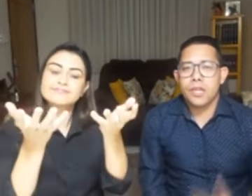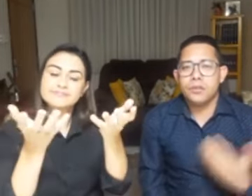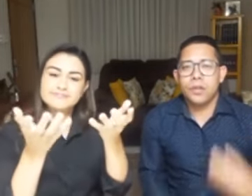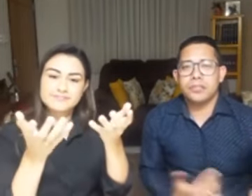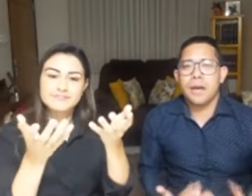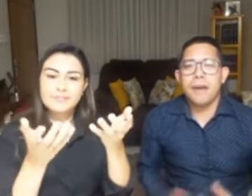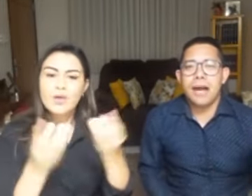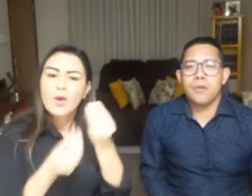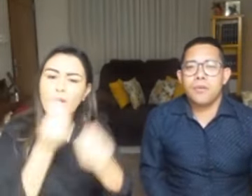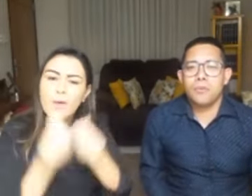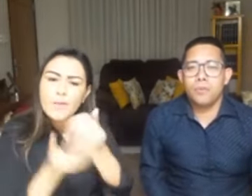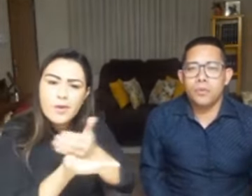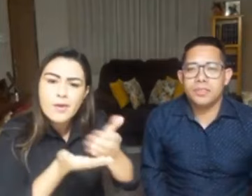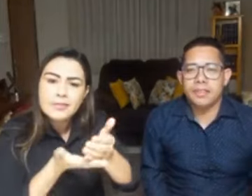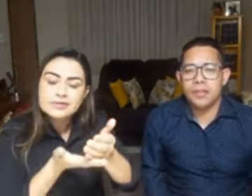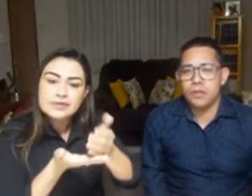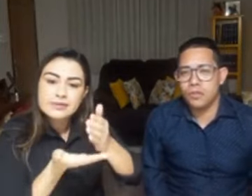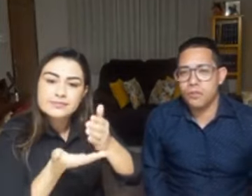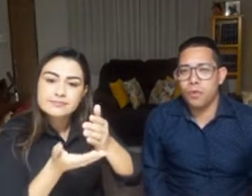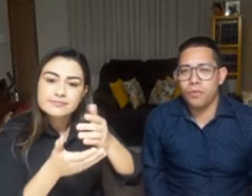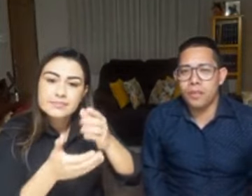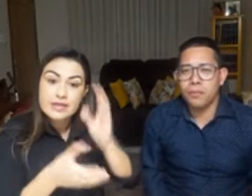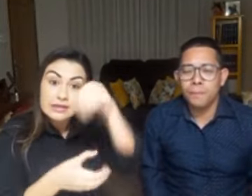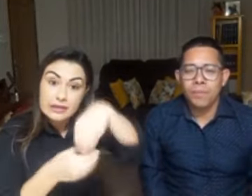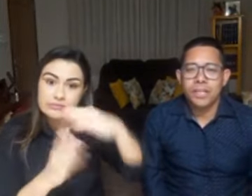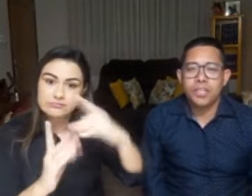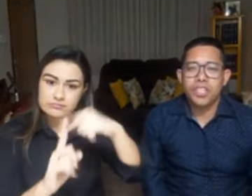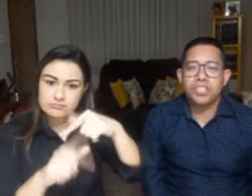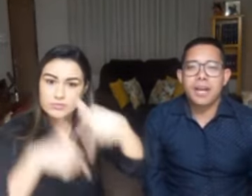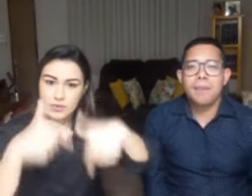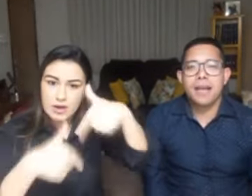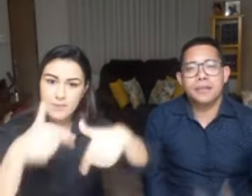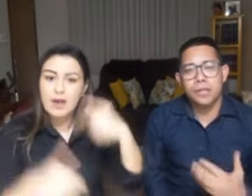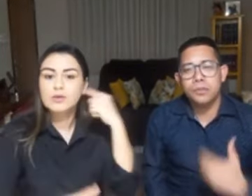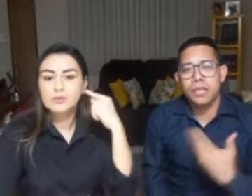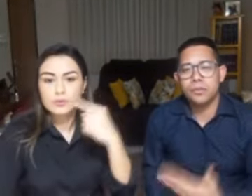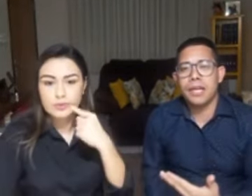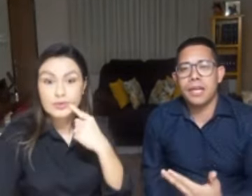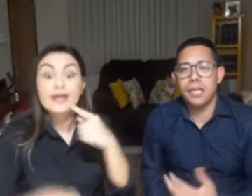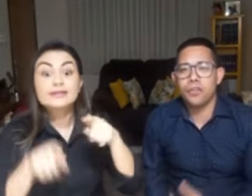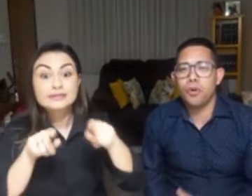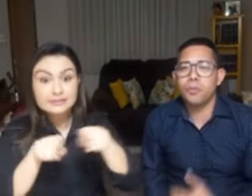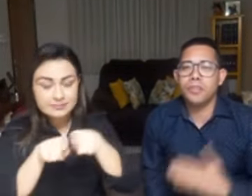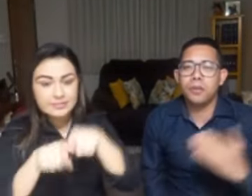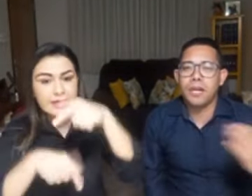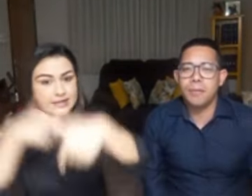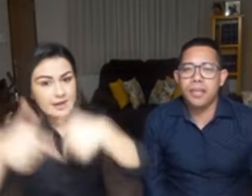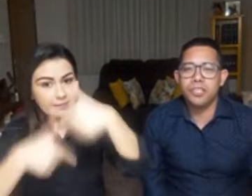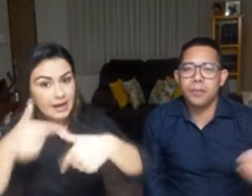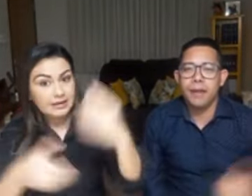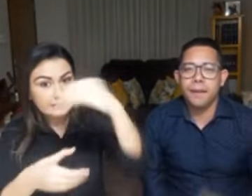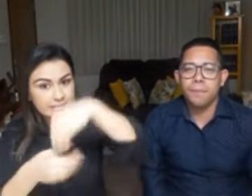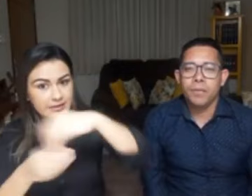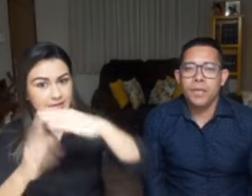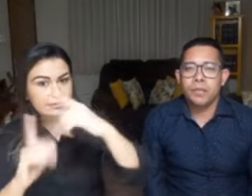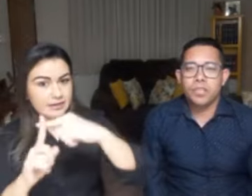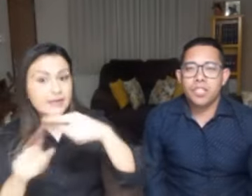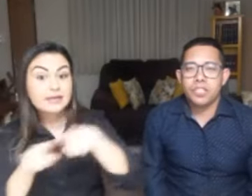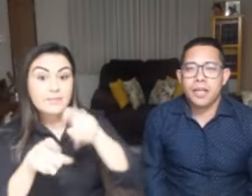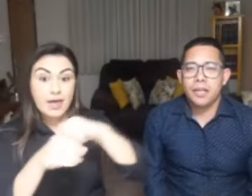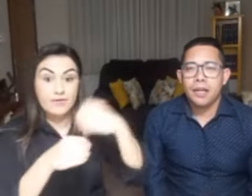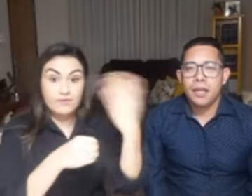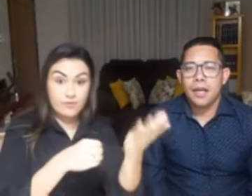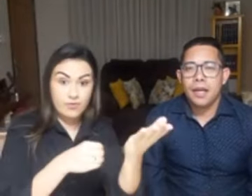do início do nosso trabalho, como está sendo desenvolvido. Então a gente trabalha tanto dentro da igreja como secularmente também. Então a